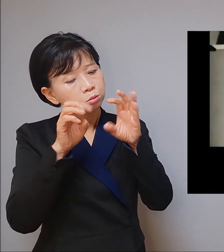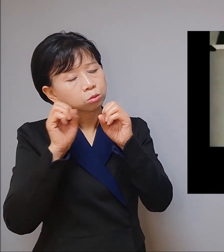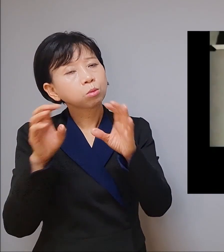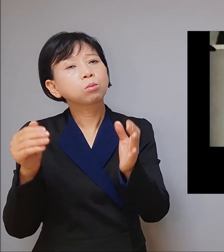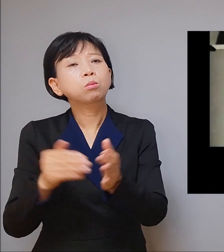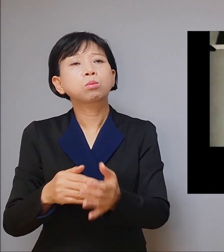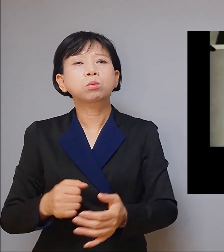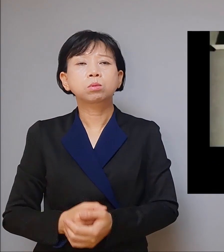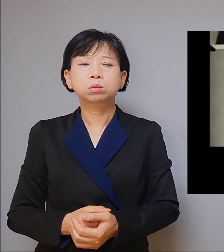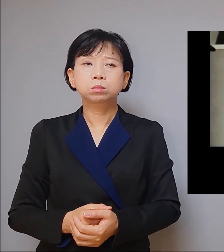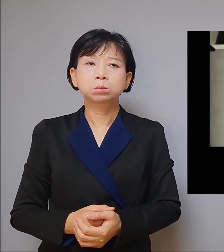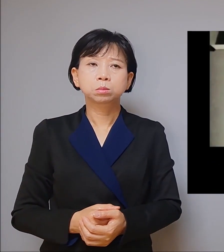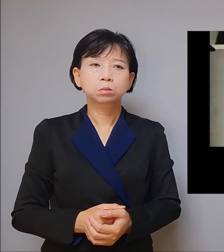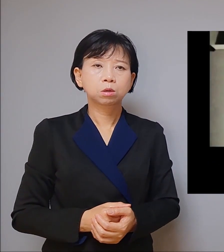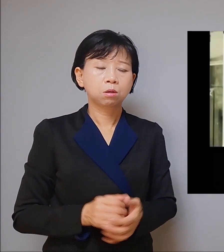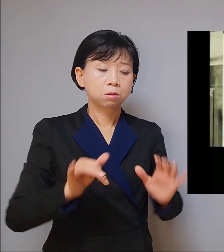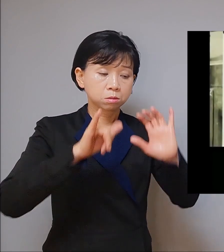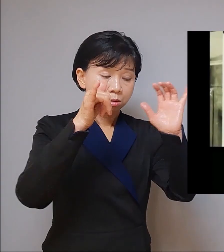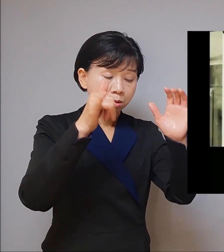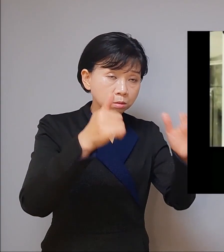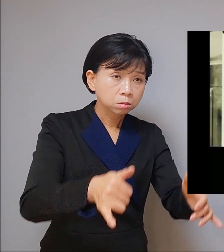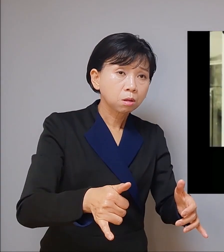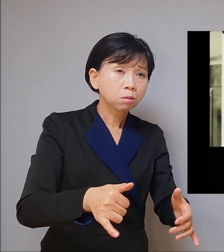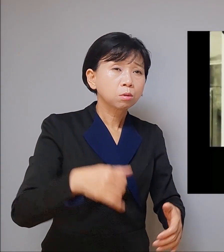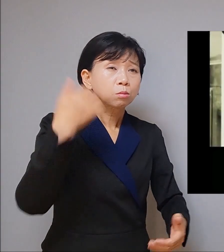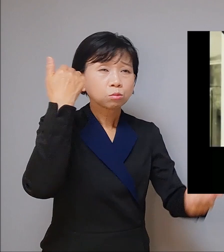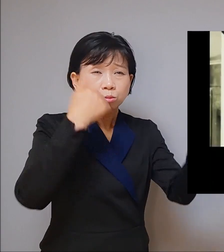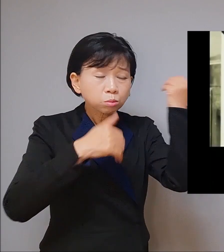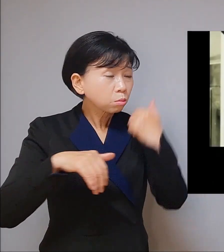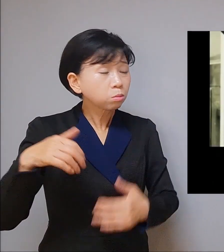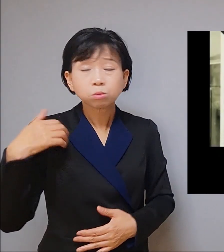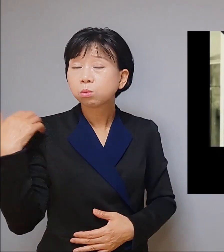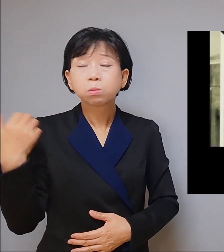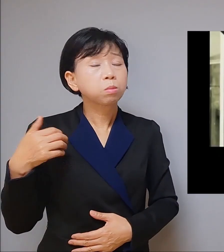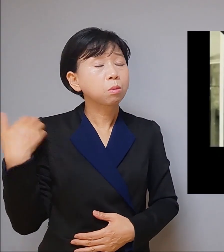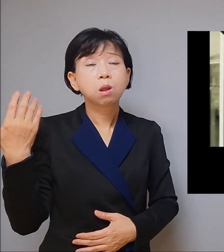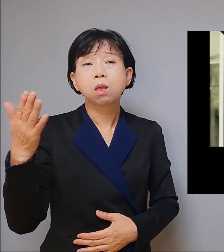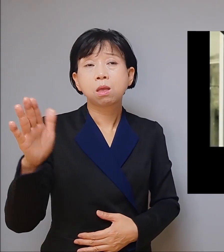이 세상에서는 어느 누구도 제너를 알아주지 않았지만